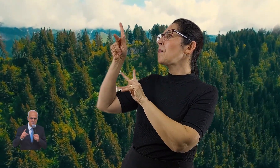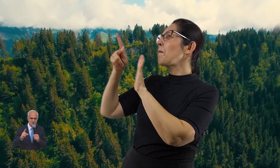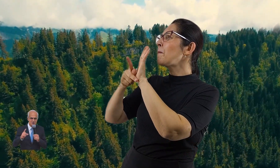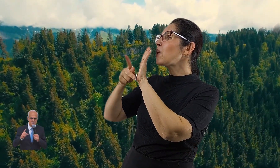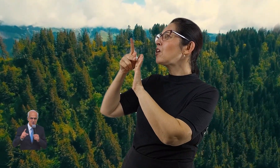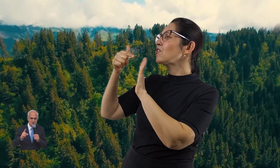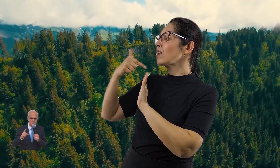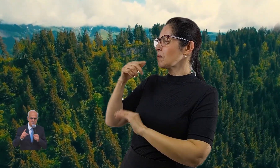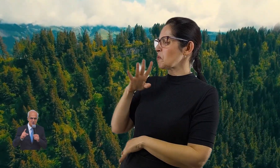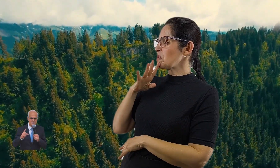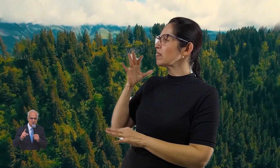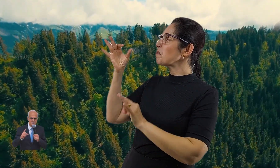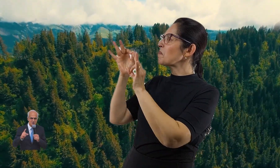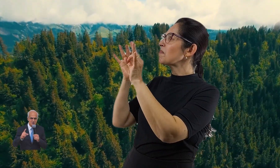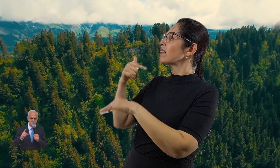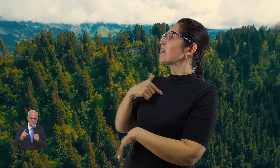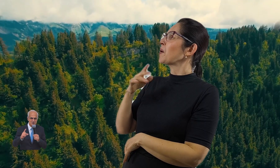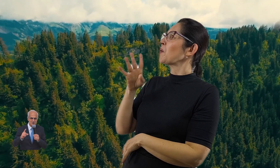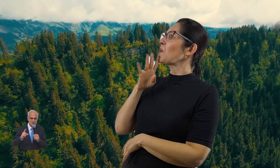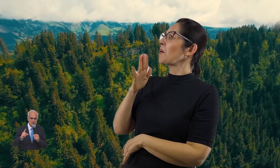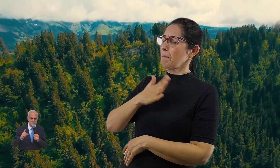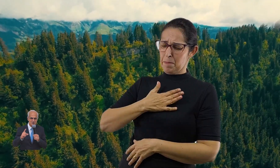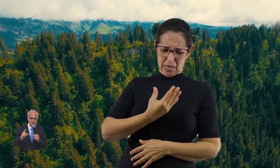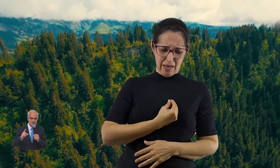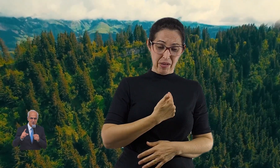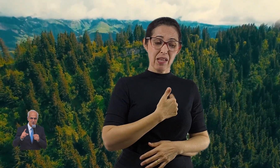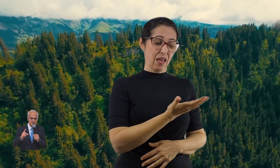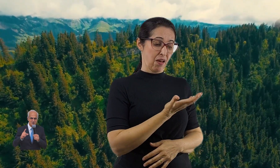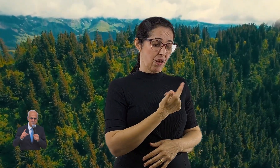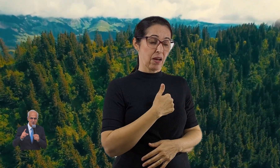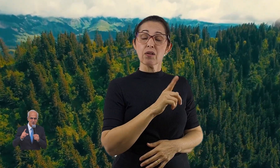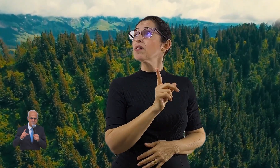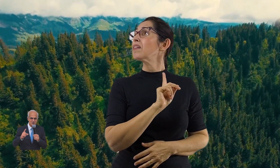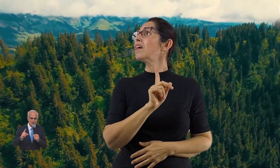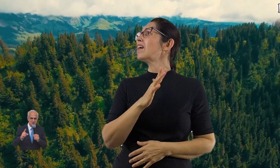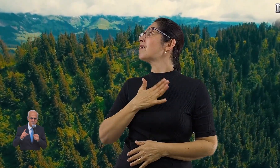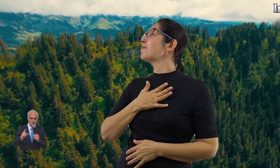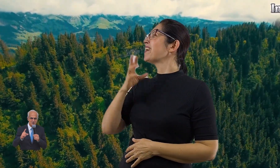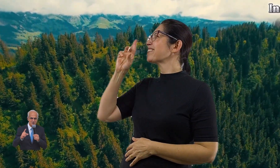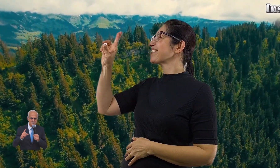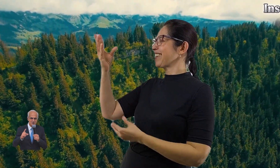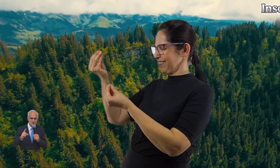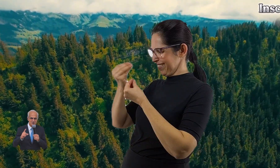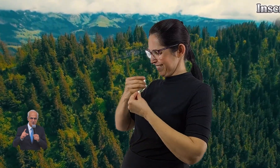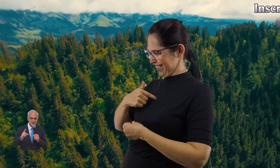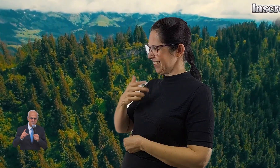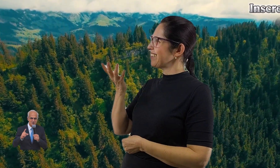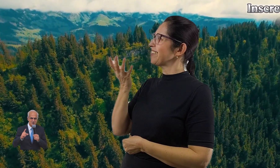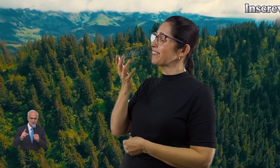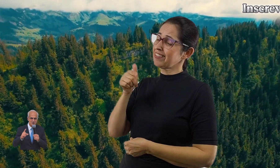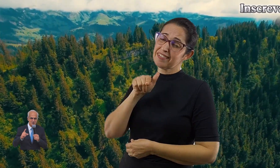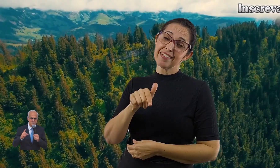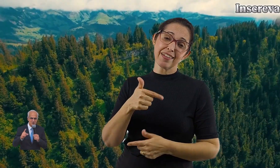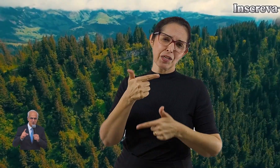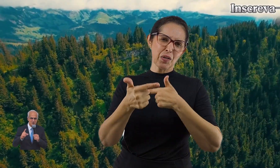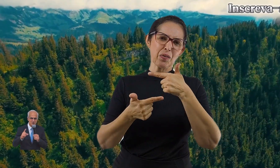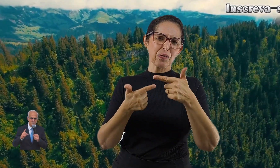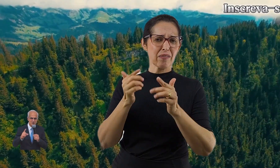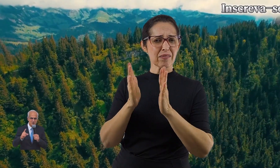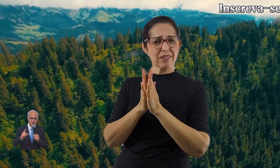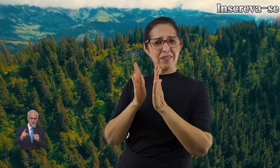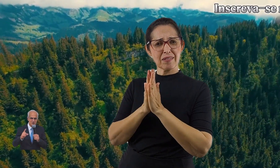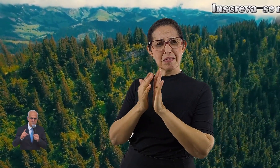os teus planos. Não é o que eu quero para mim, mas é o que o Senhor tem para mim. Essa era a grande luta dele, no seu clamor,